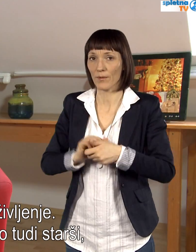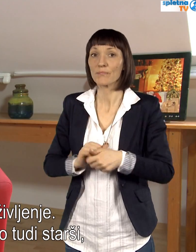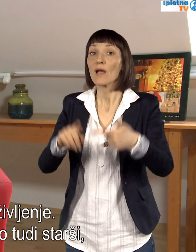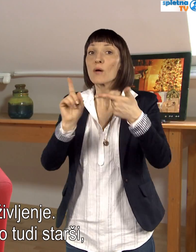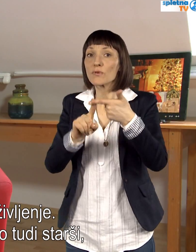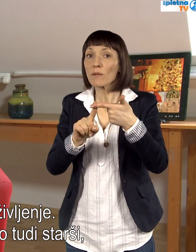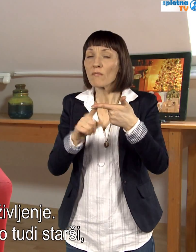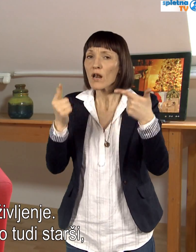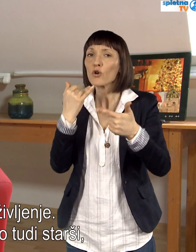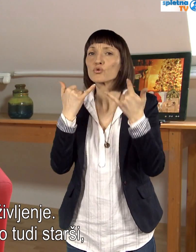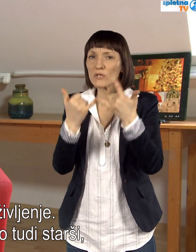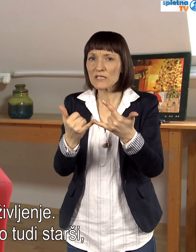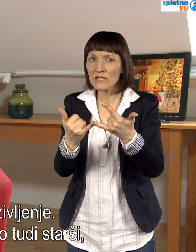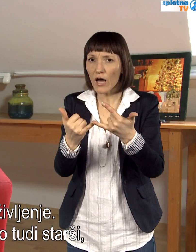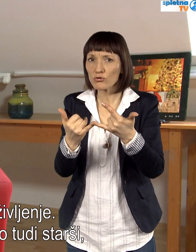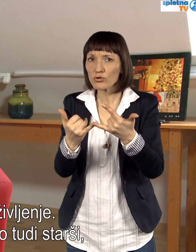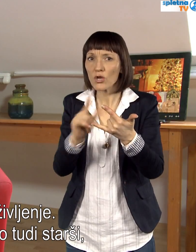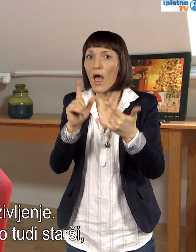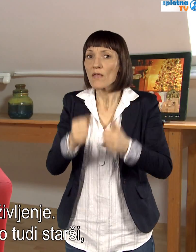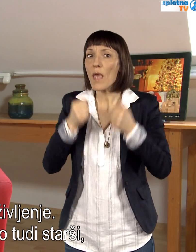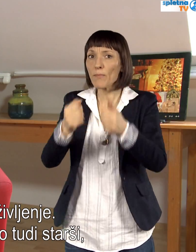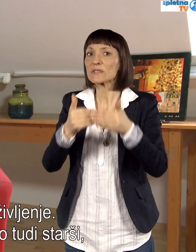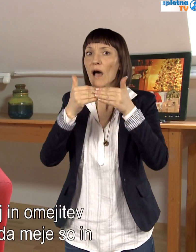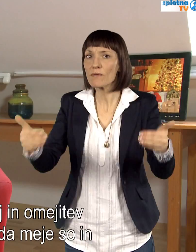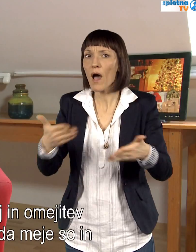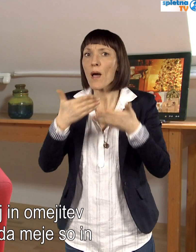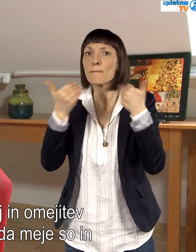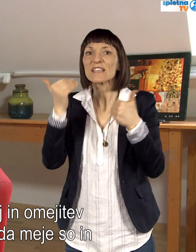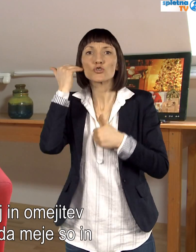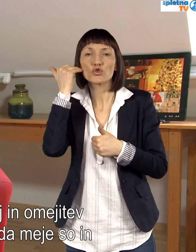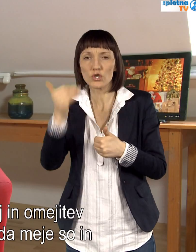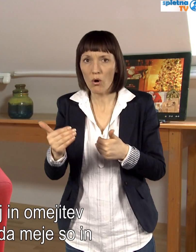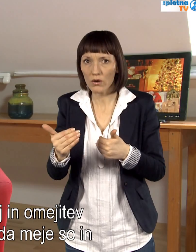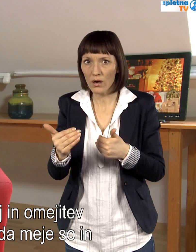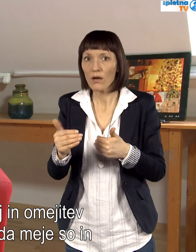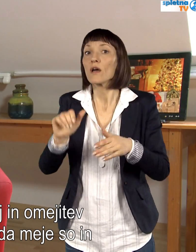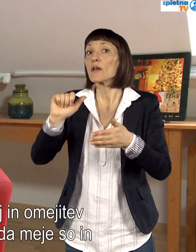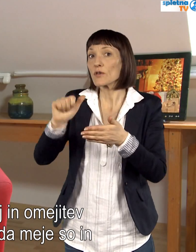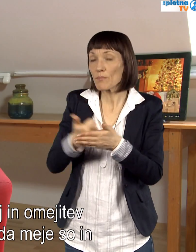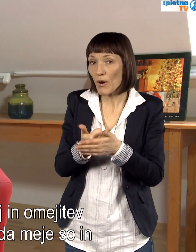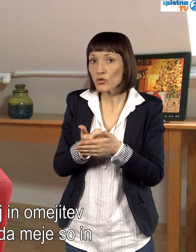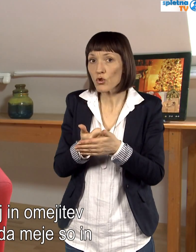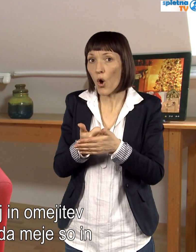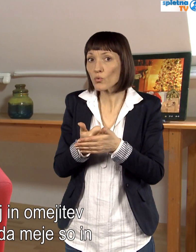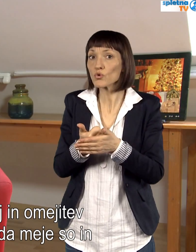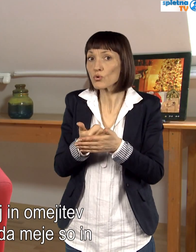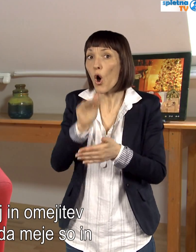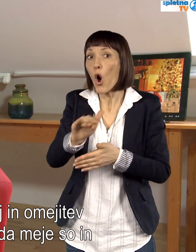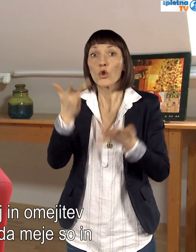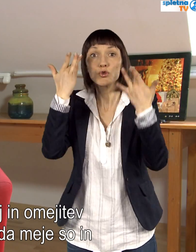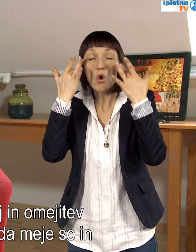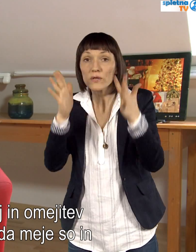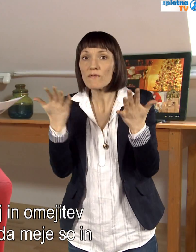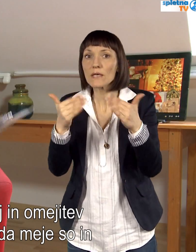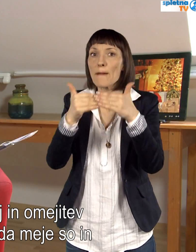življenje. Potem so lahko starši, ki ne postavljajo mej oziroma omejitev in se s tem spet otrok